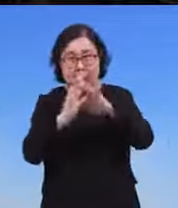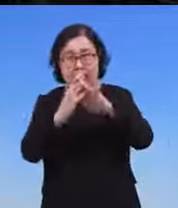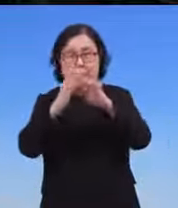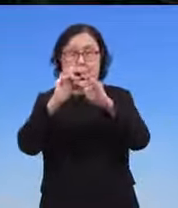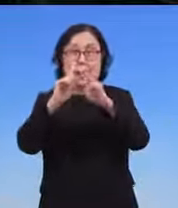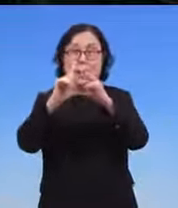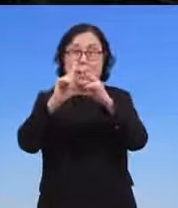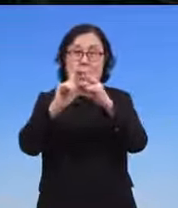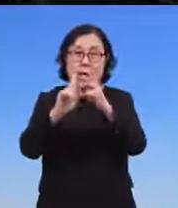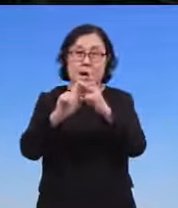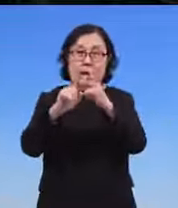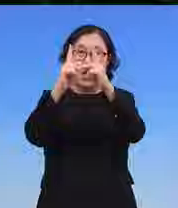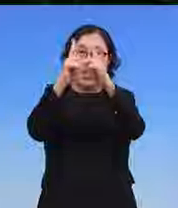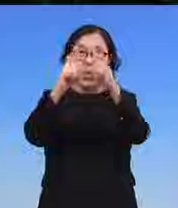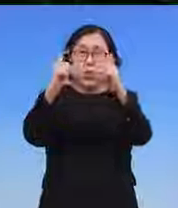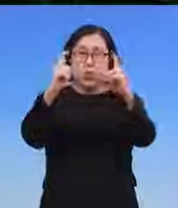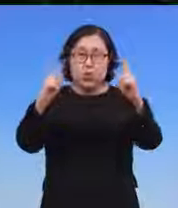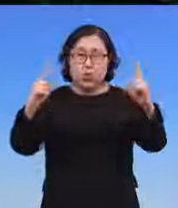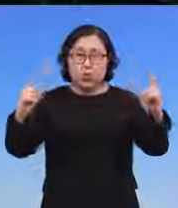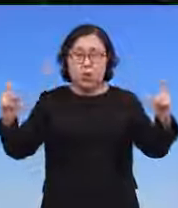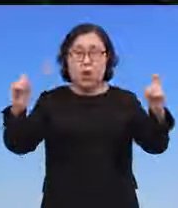초막이나 궁궐이나